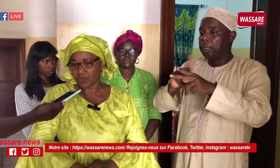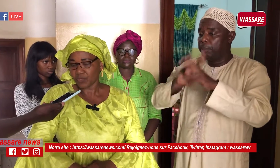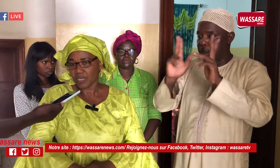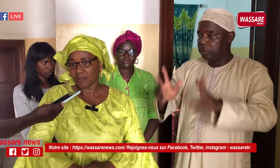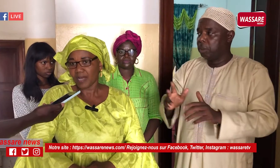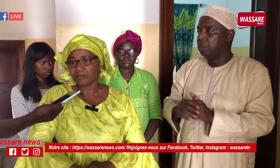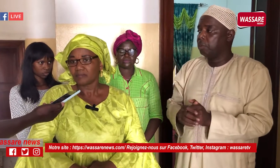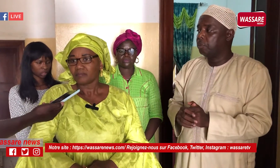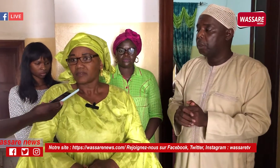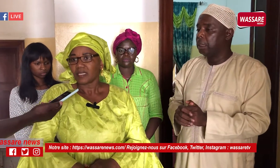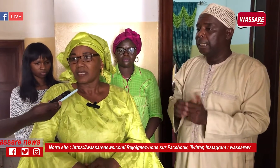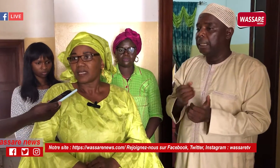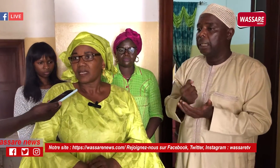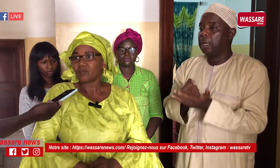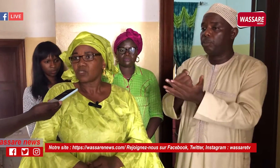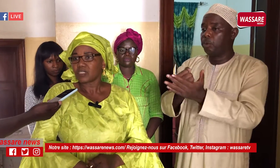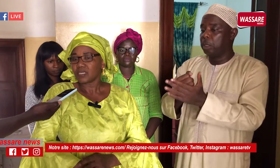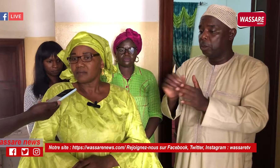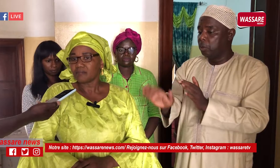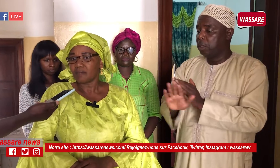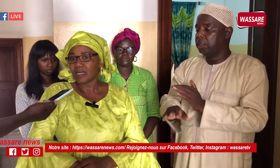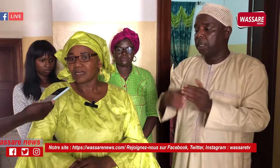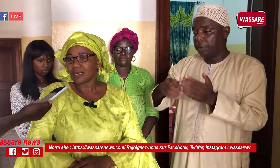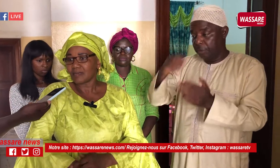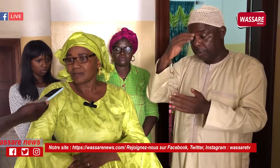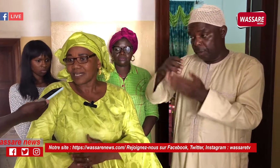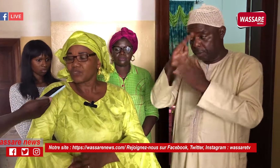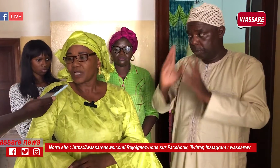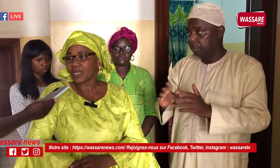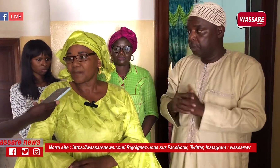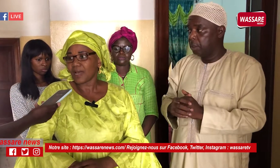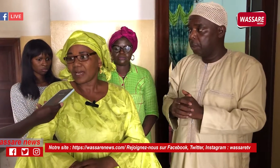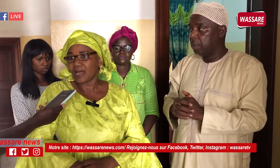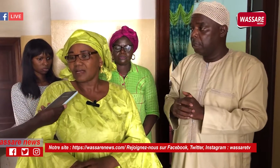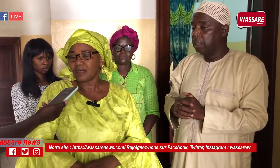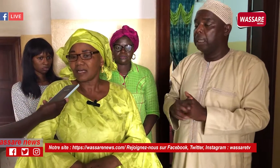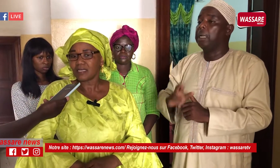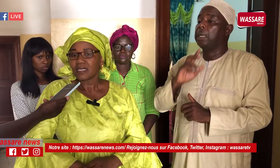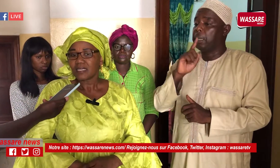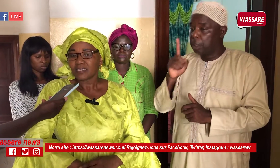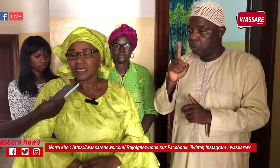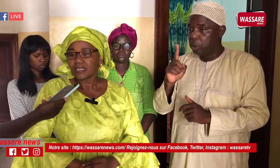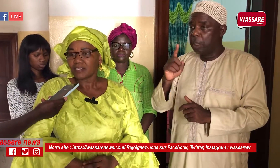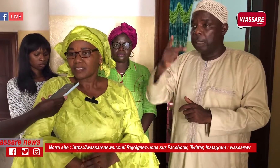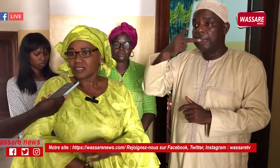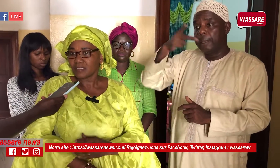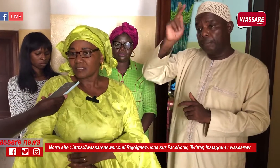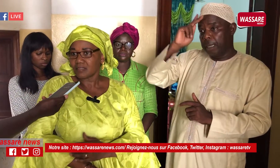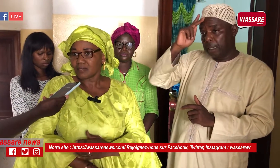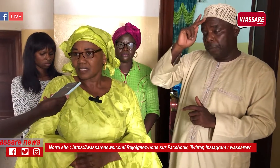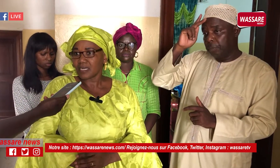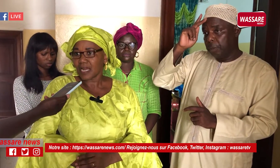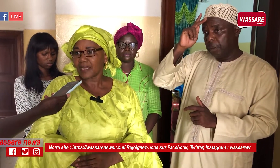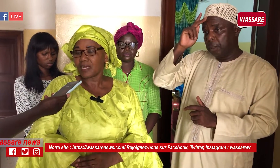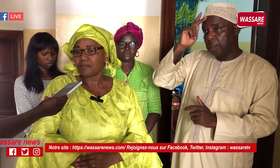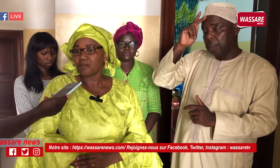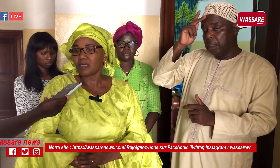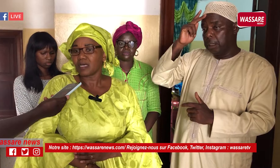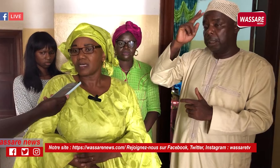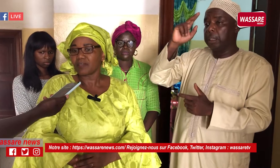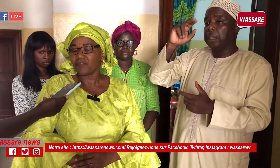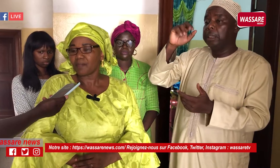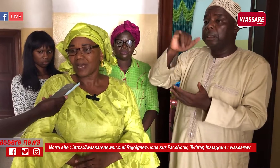plus particulièrement, et aussi rassurer les parents que c'est un